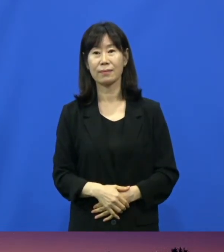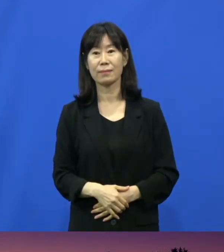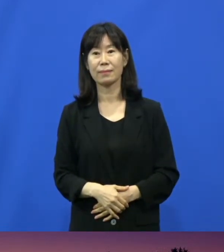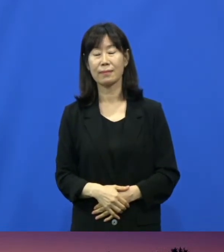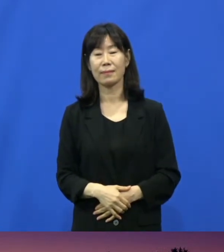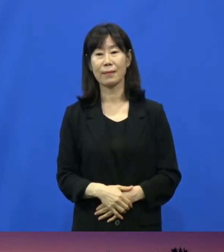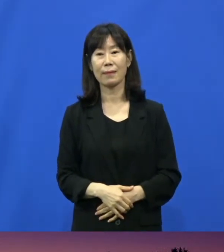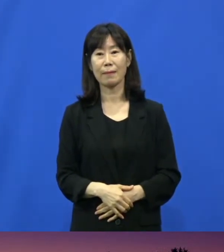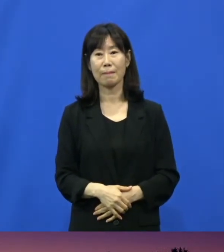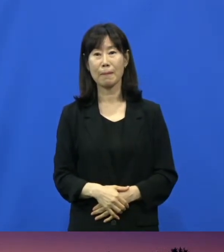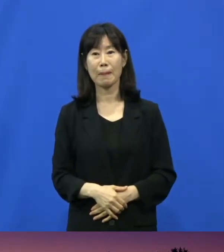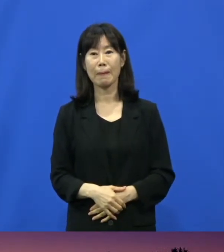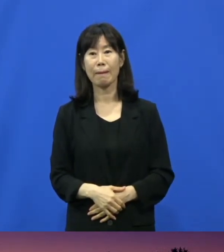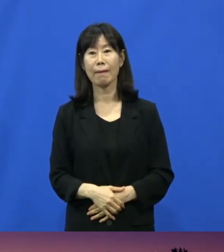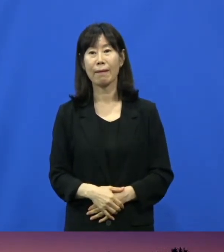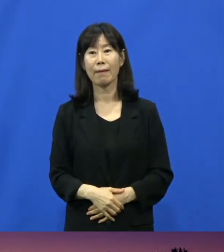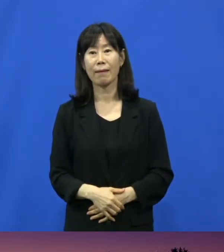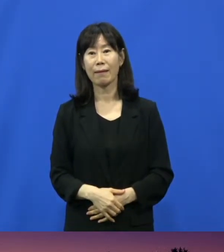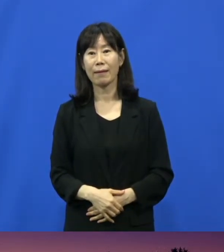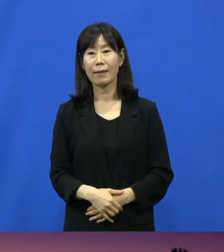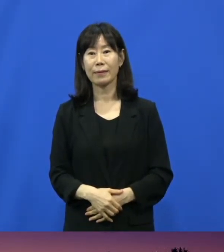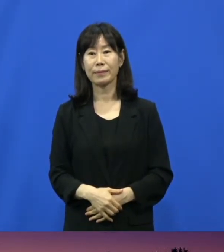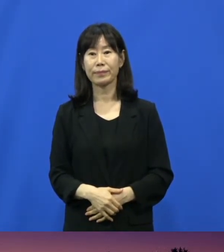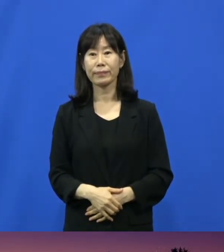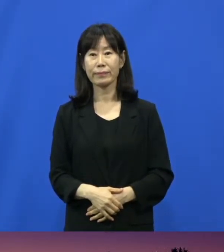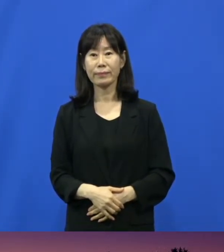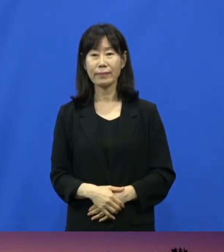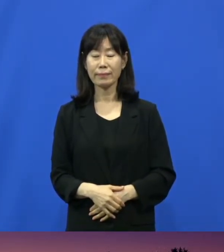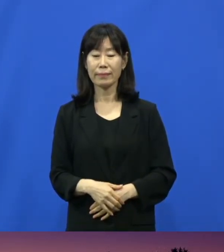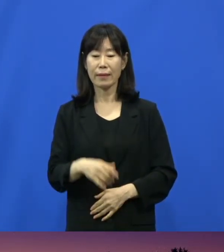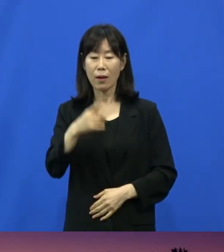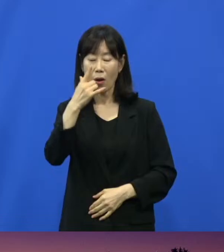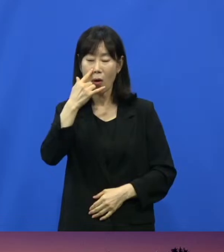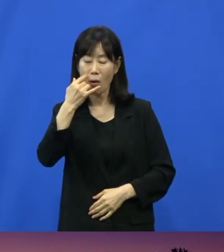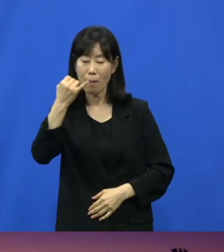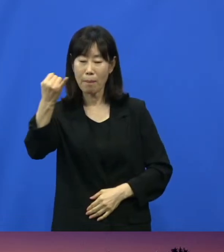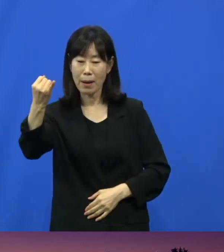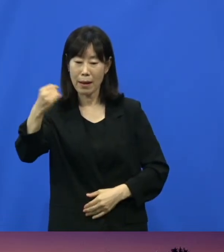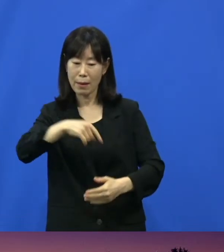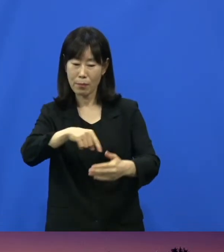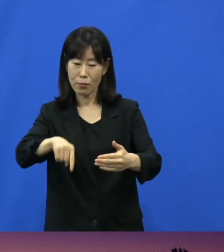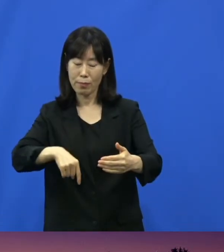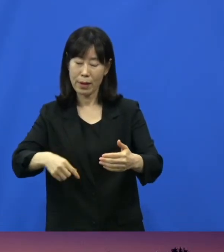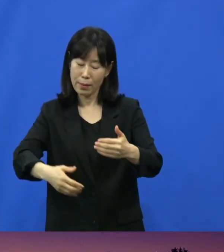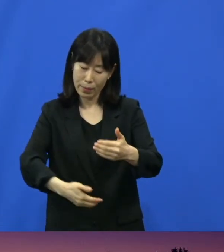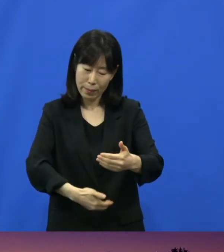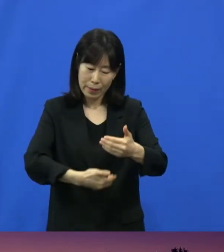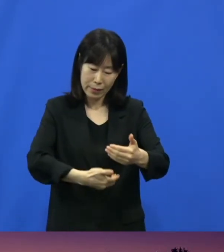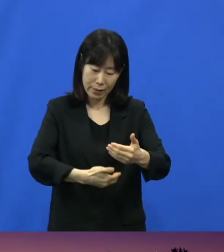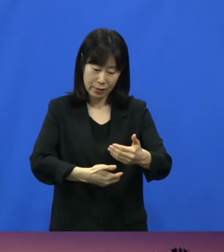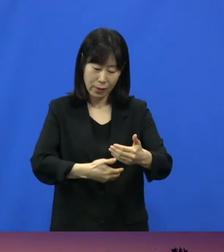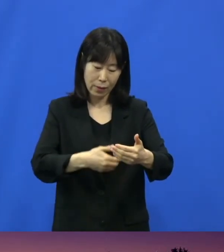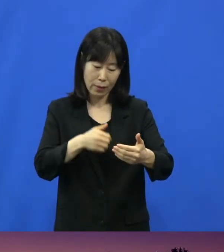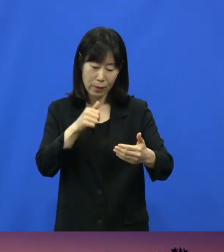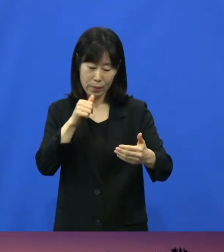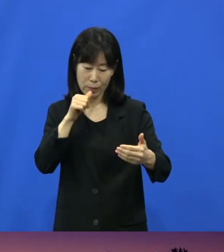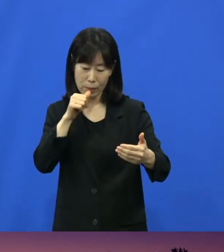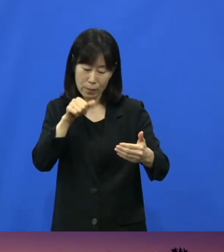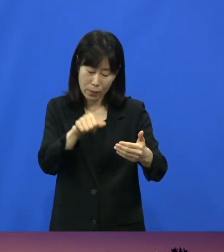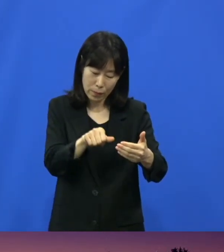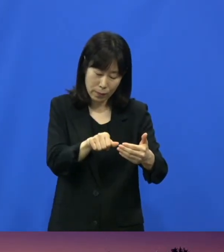세상에 아마 없을 거예요. 그 엄마의 품에 안겨서 충분히 젖을